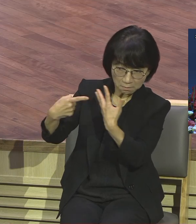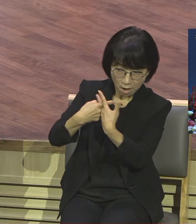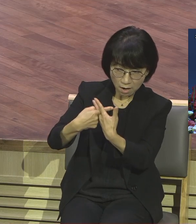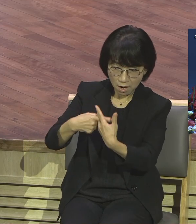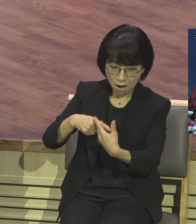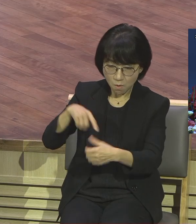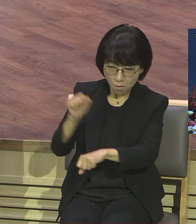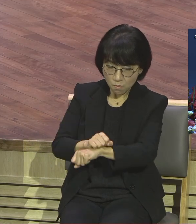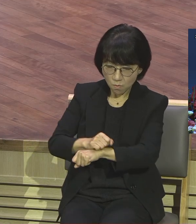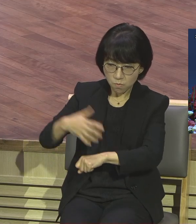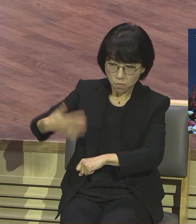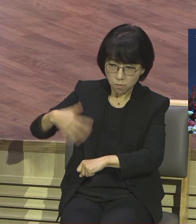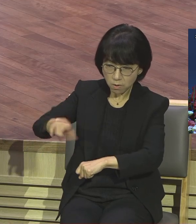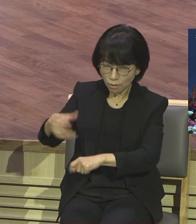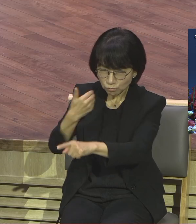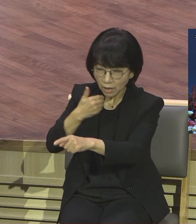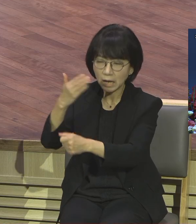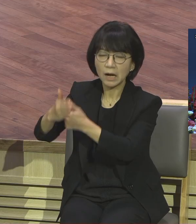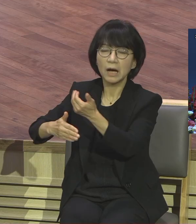풀어주는.